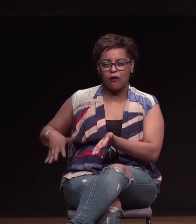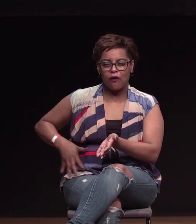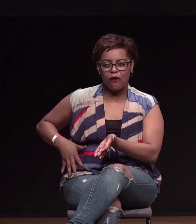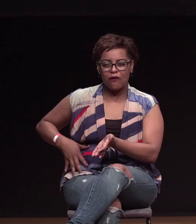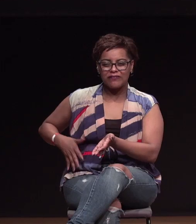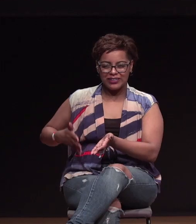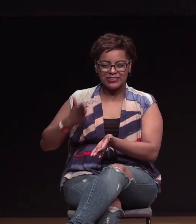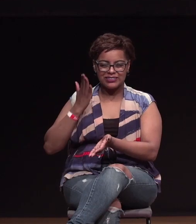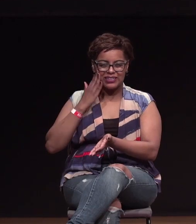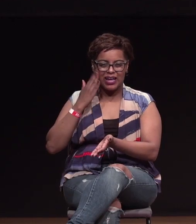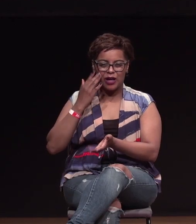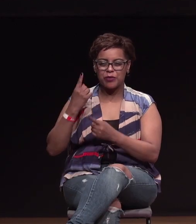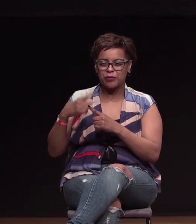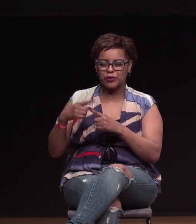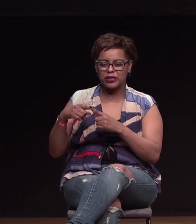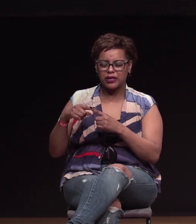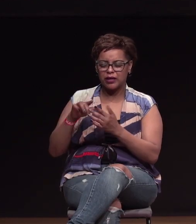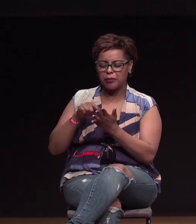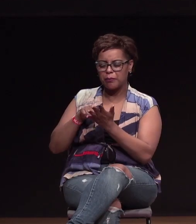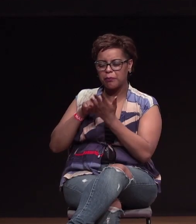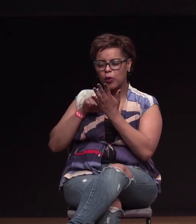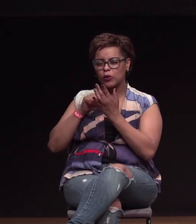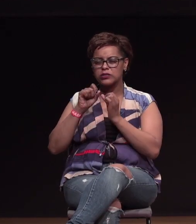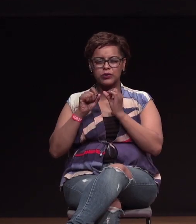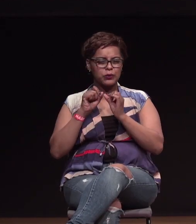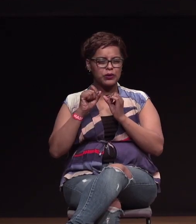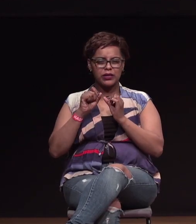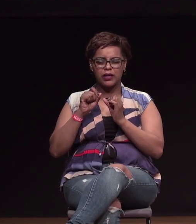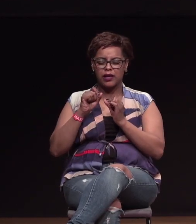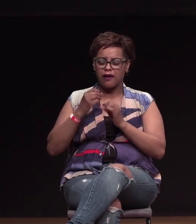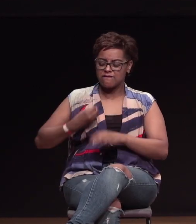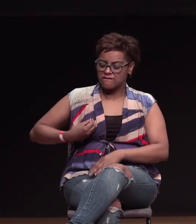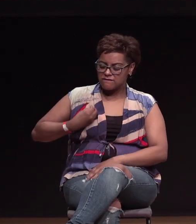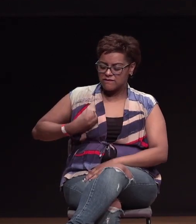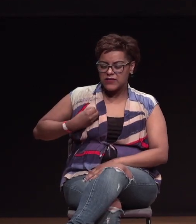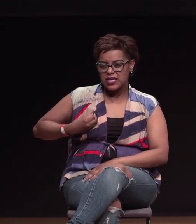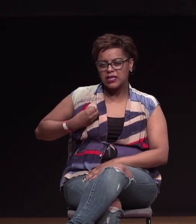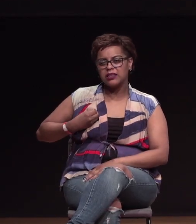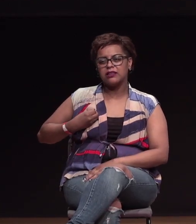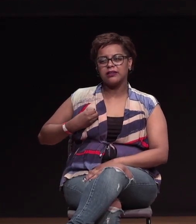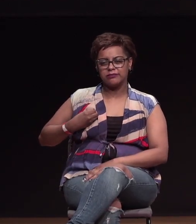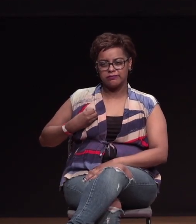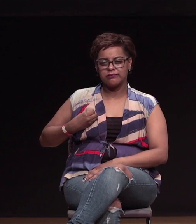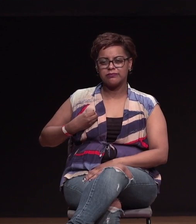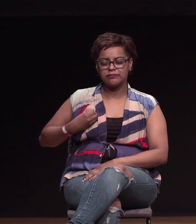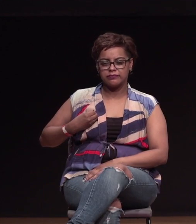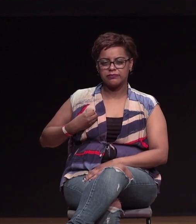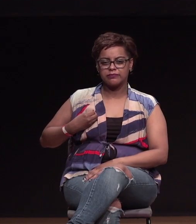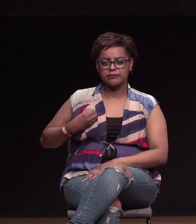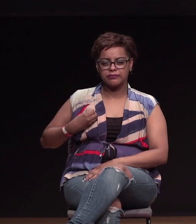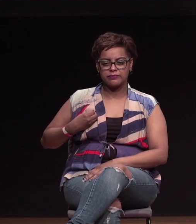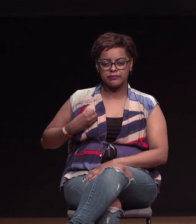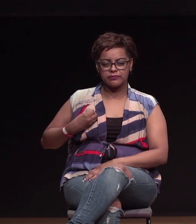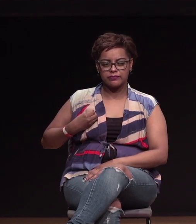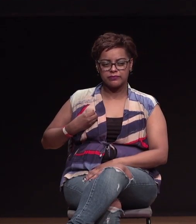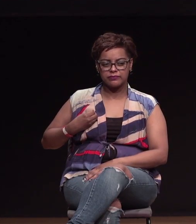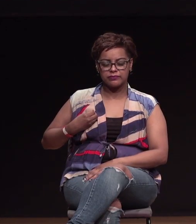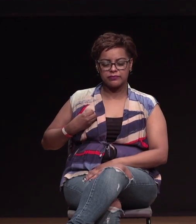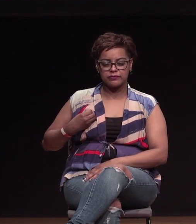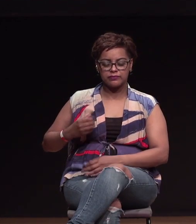que têm muita verossimilhança, que se sustentam muito. Né? Eu gosto